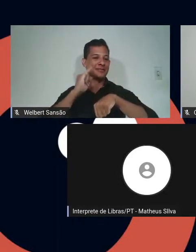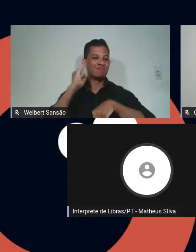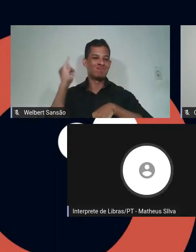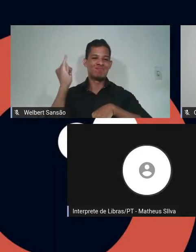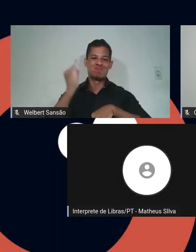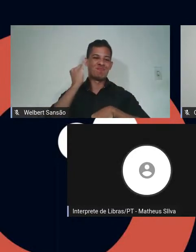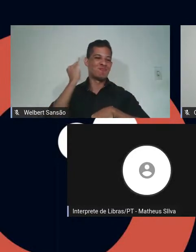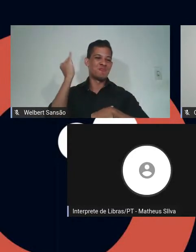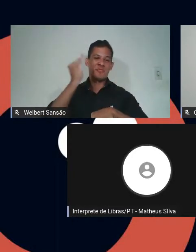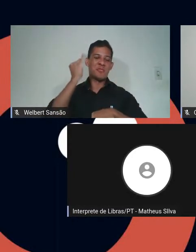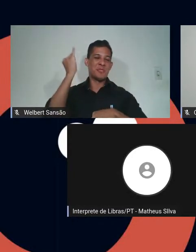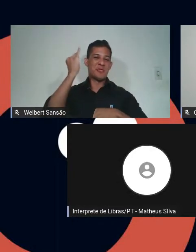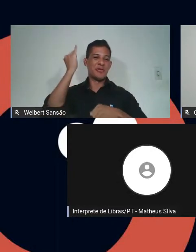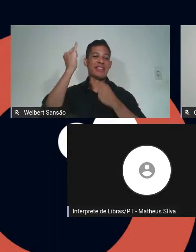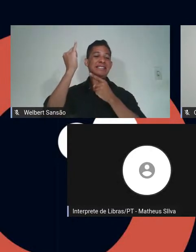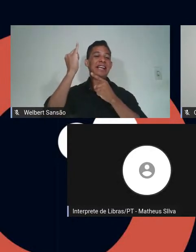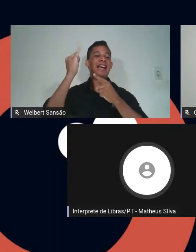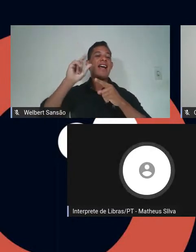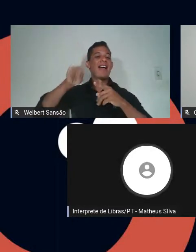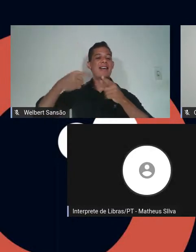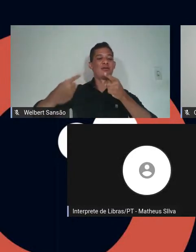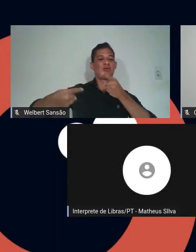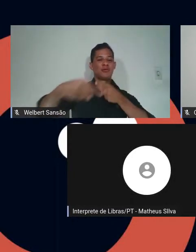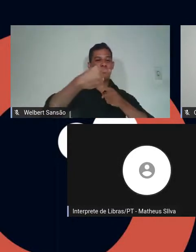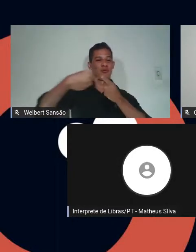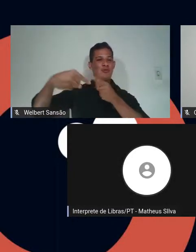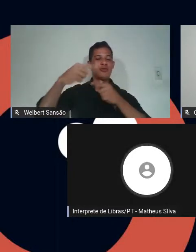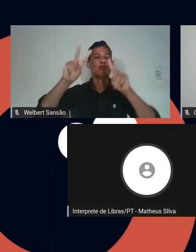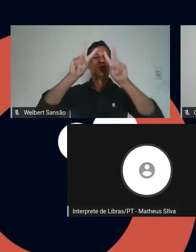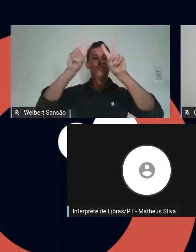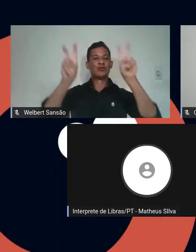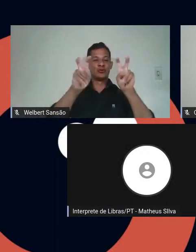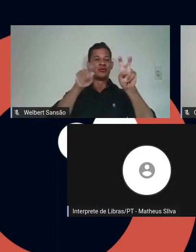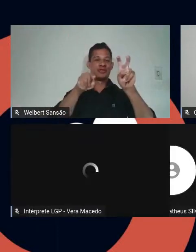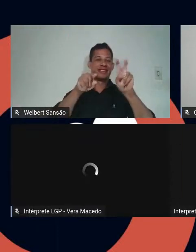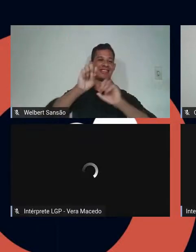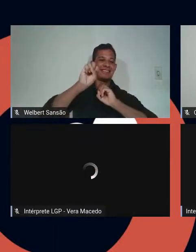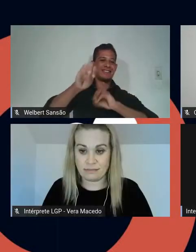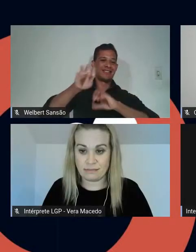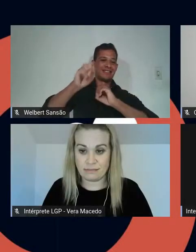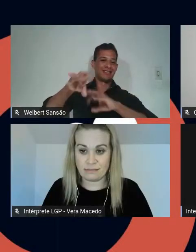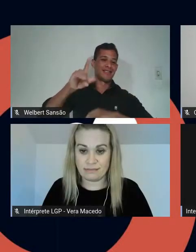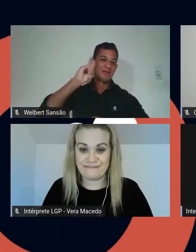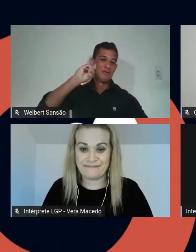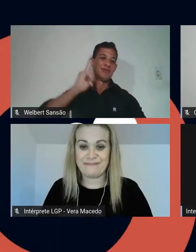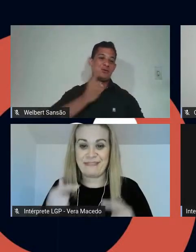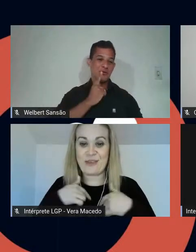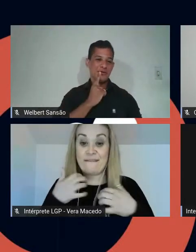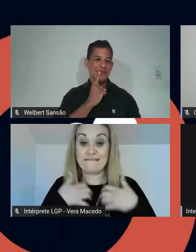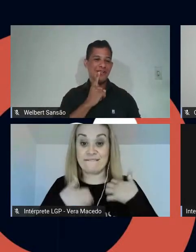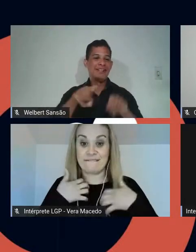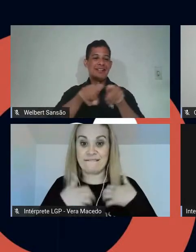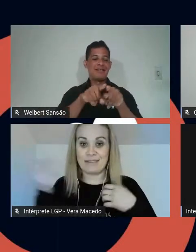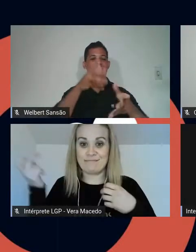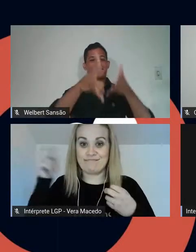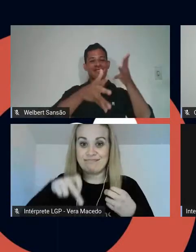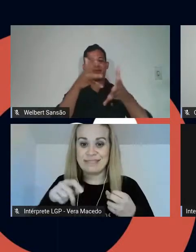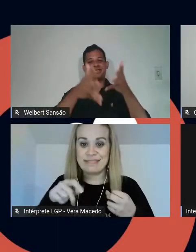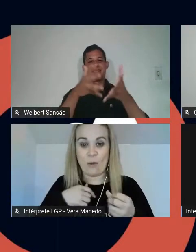Estou muito emocionado de estar aqui presente, com muito entusiasmo. Esse é um momento realmente ilustre para